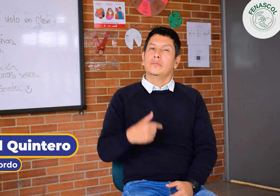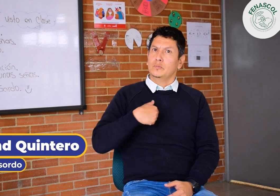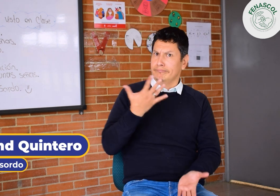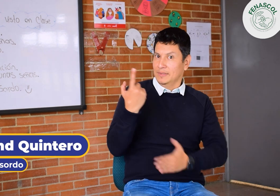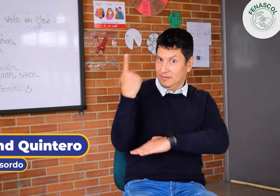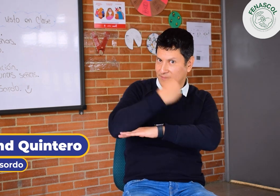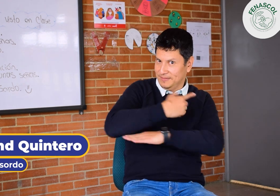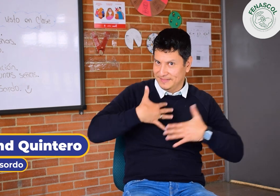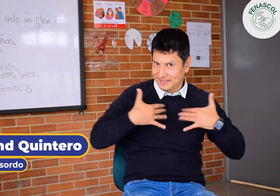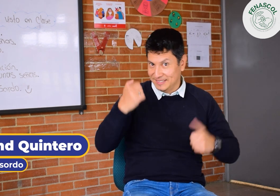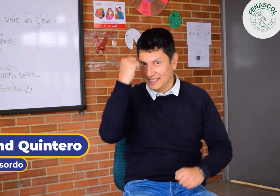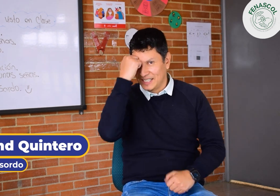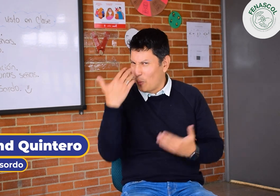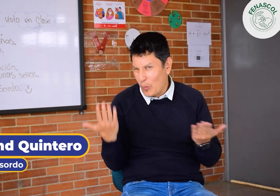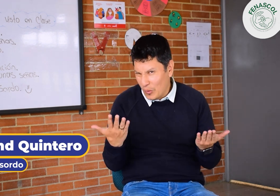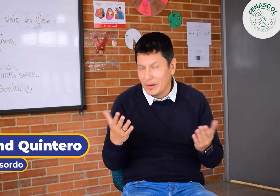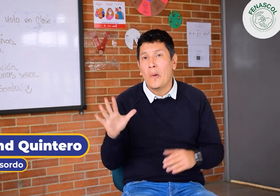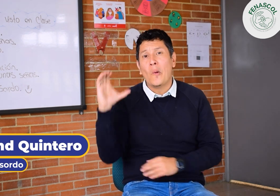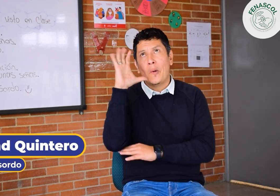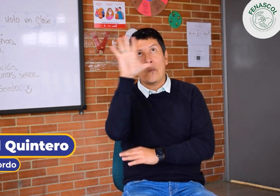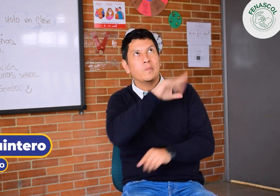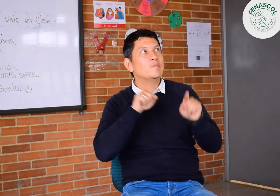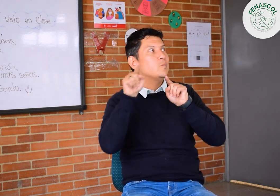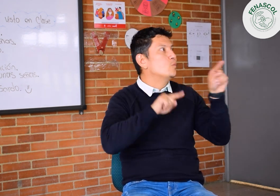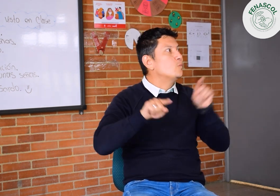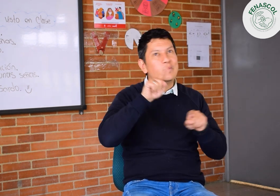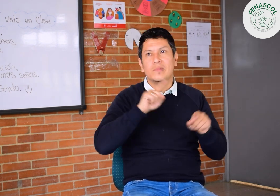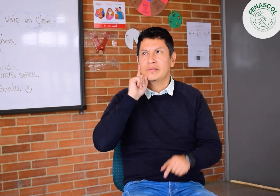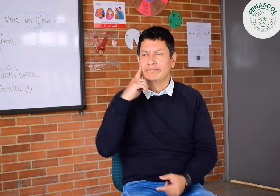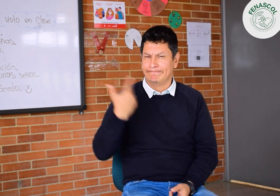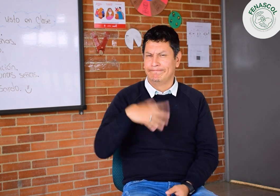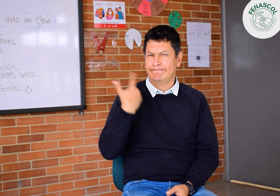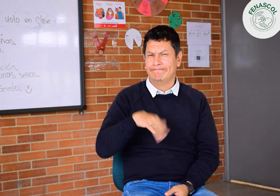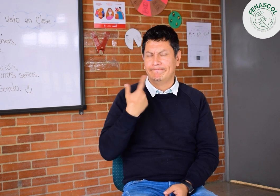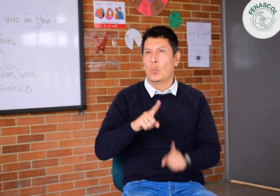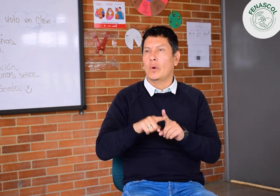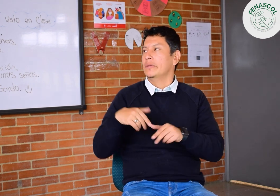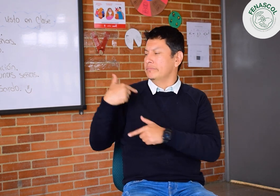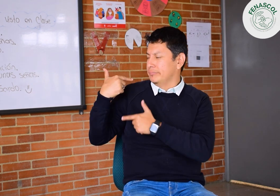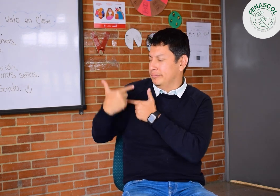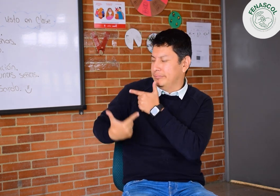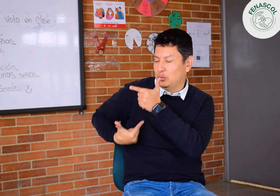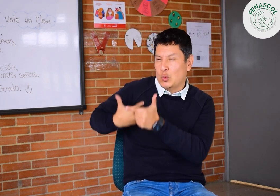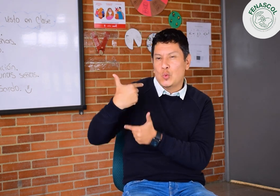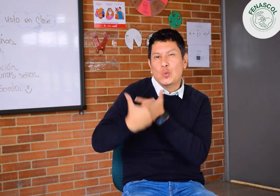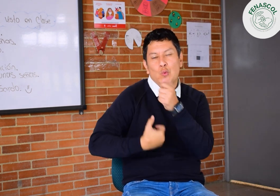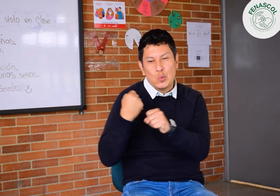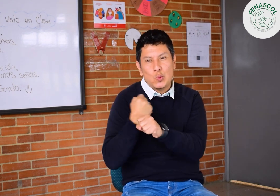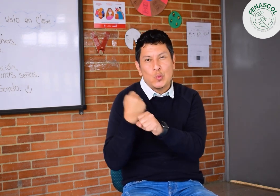Feliz día del maestro a todos los maestros sordos que han tenido que luchar durante años para que su labor sea de calidad